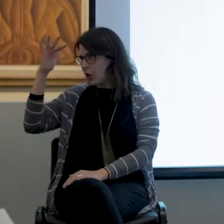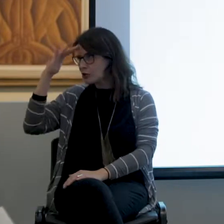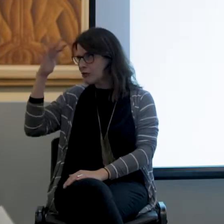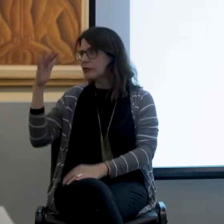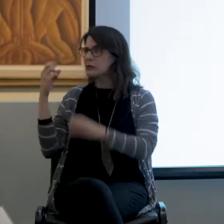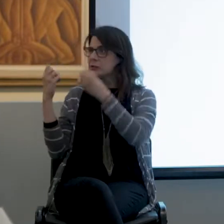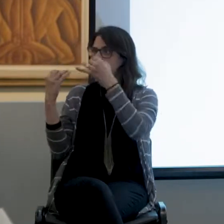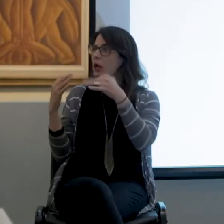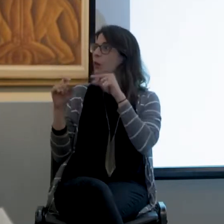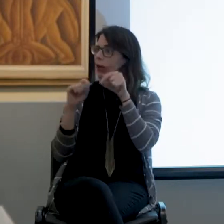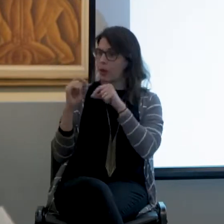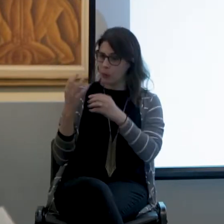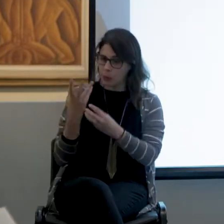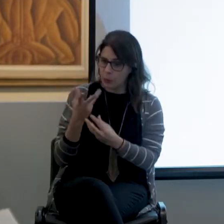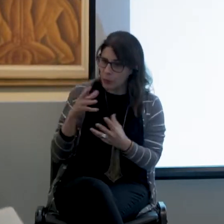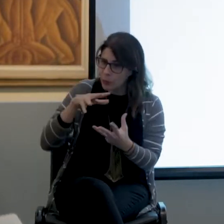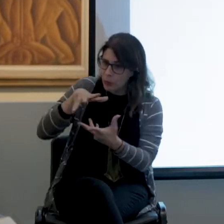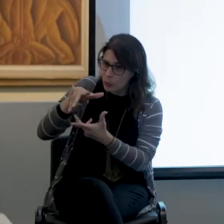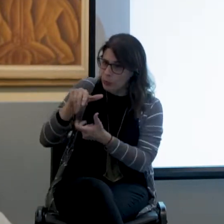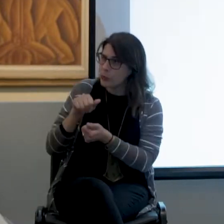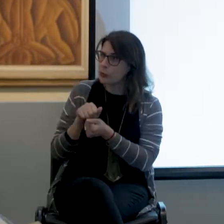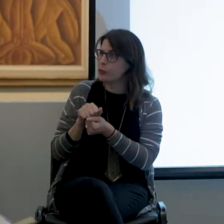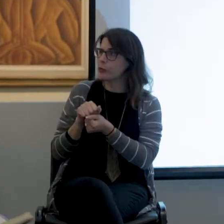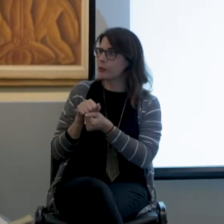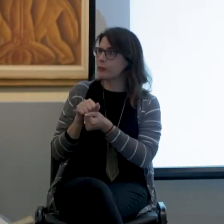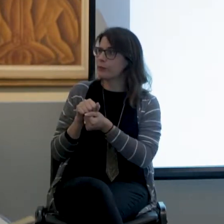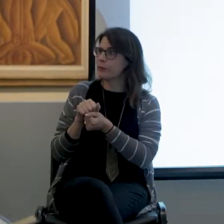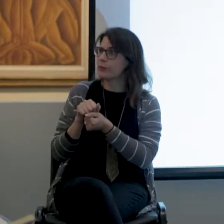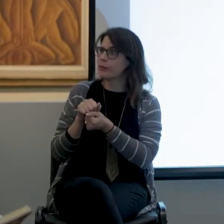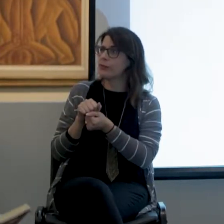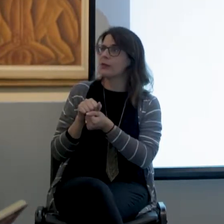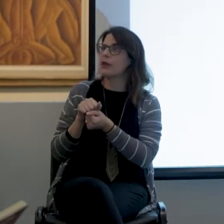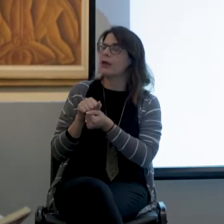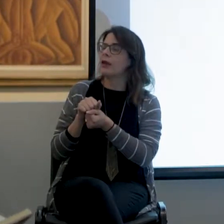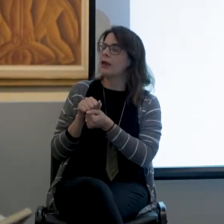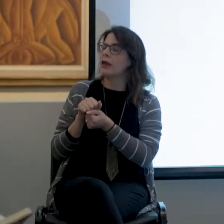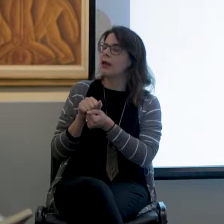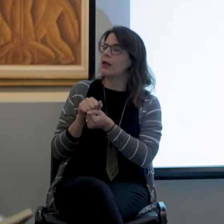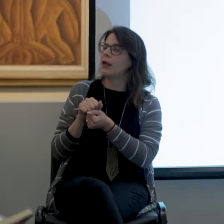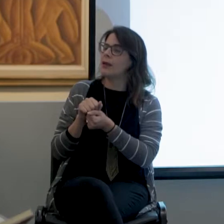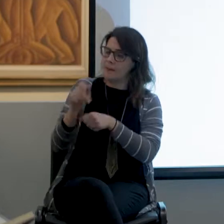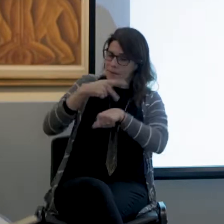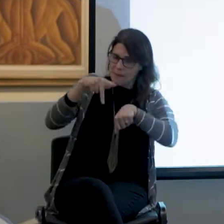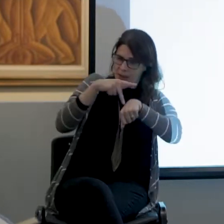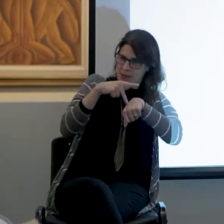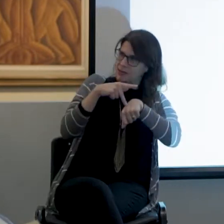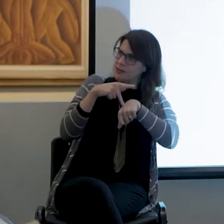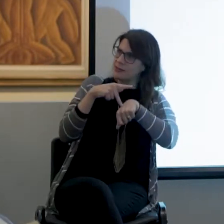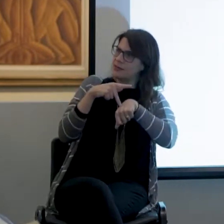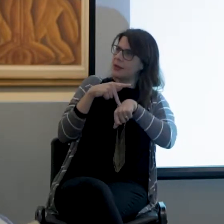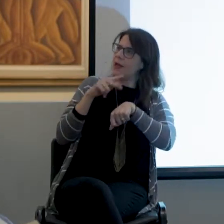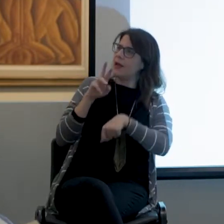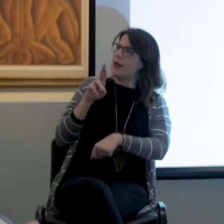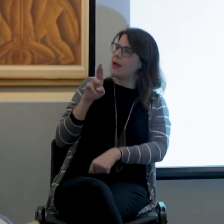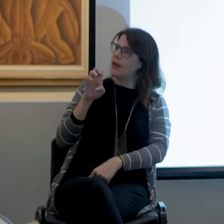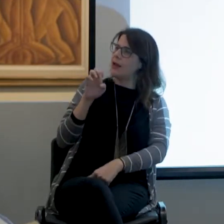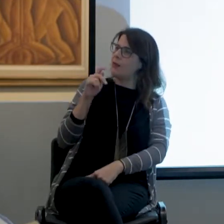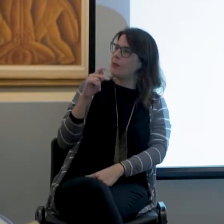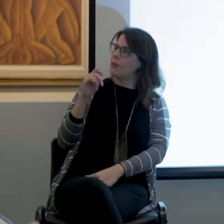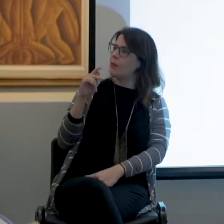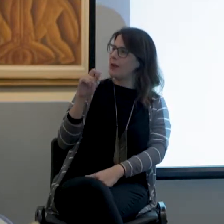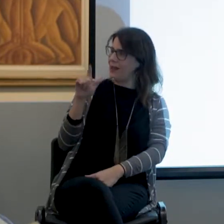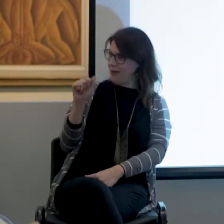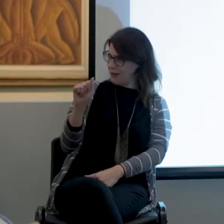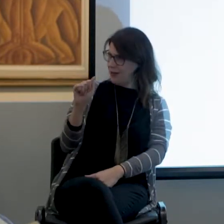A primeira coisa que a República tinha que fazer era expulsar seus poetas. Não precisava de artista. O artista só lida